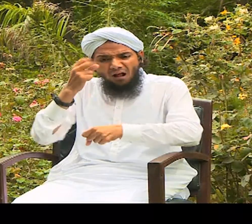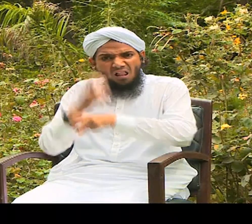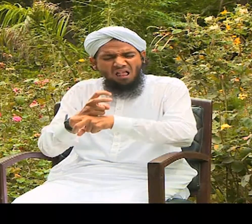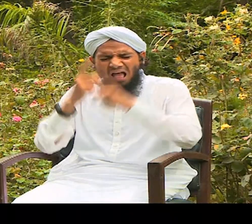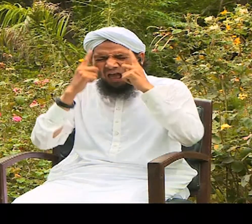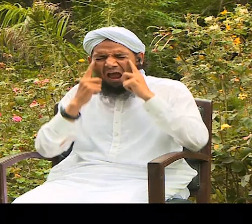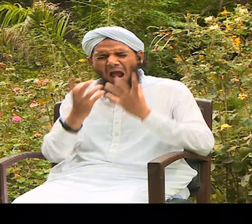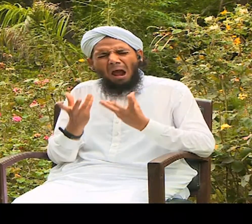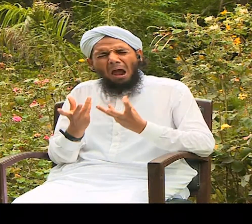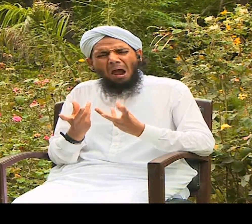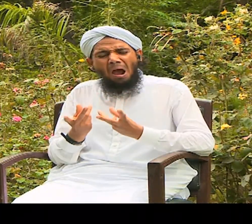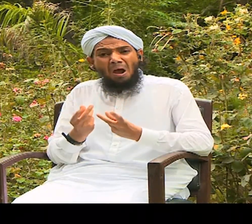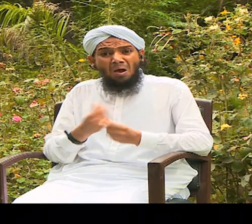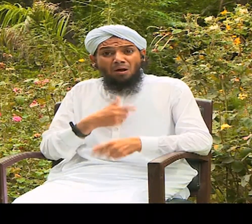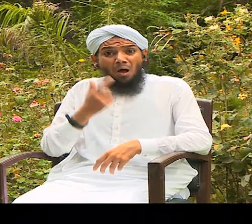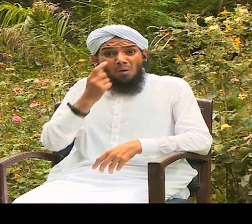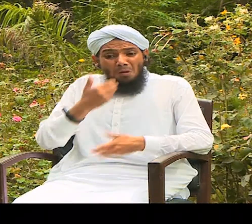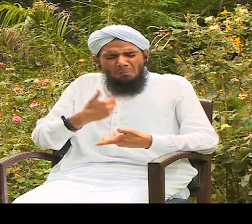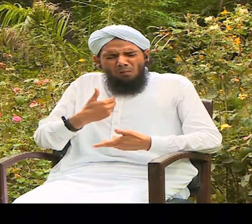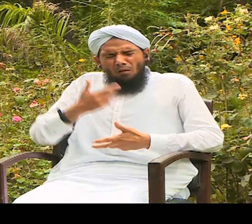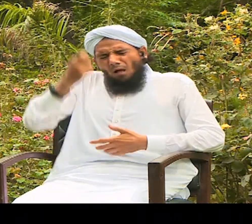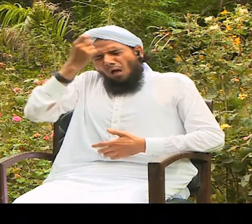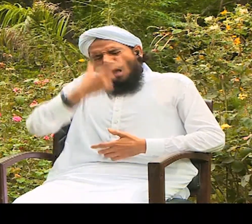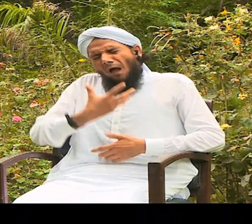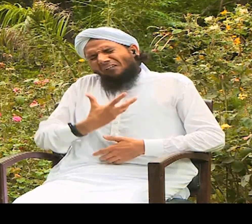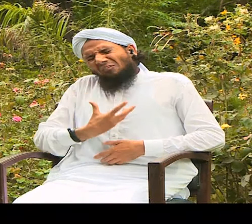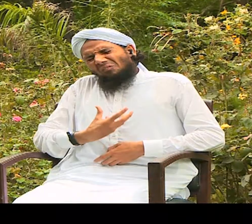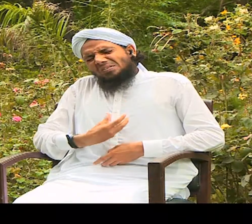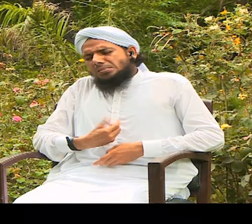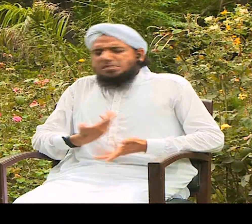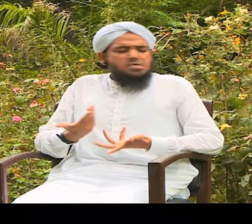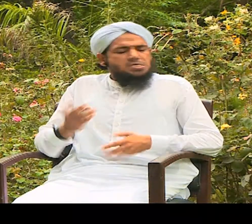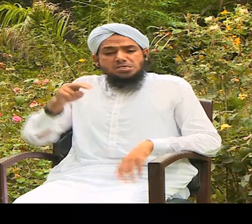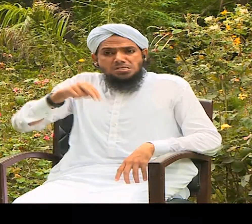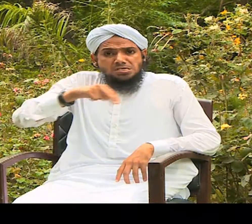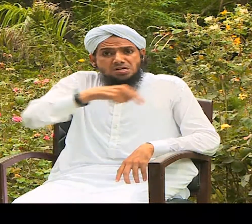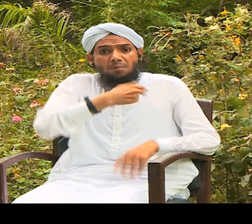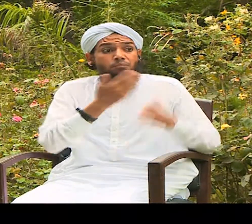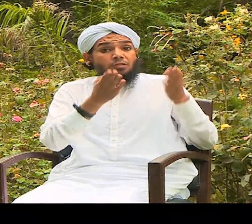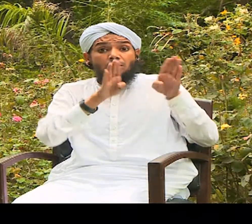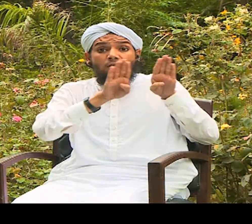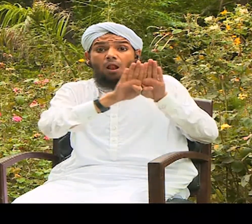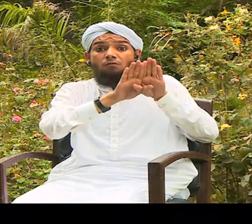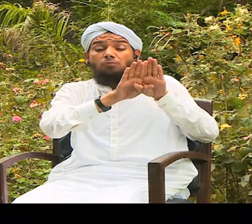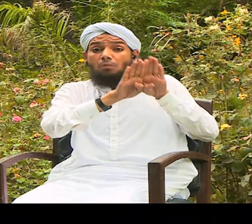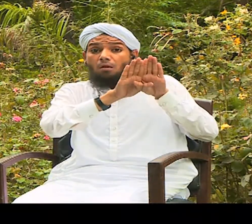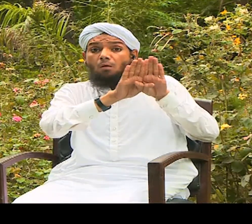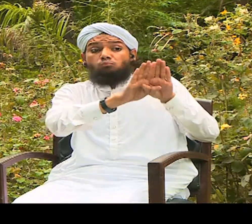چکی تھی۔ میں یہ حالت دیکھ کر بہت افسردہ ہوا اور الٹے قدموں ٹوٹے ہوئے دروازے کی طرف بڑھا،